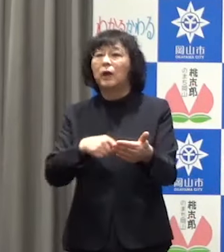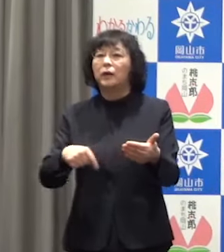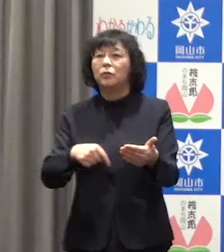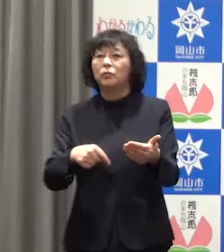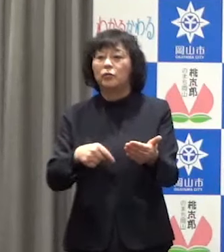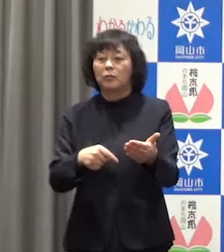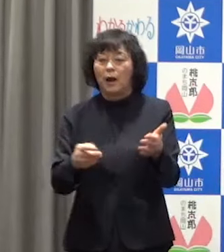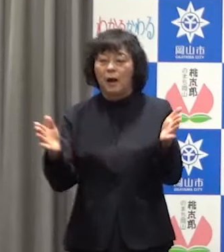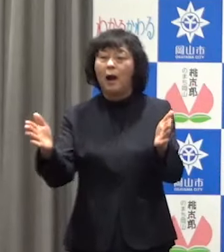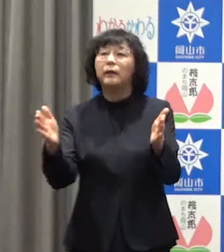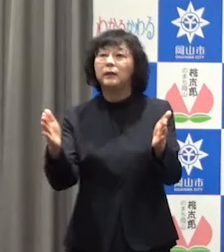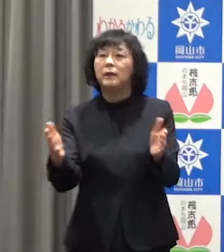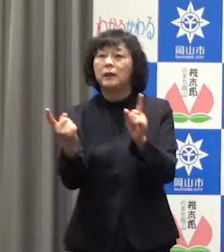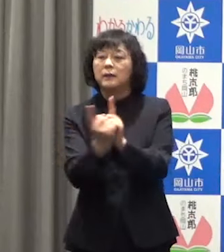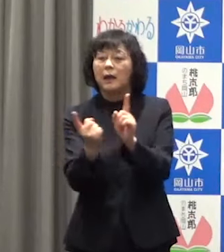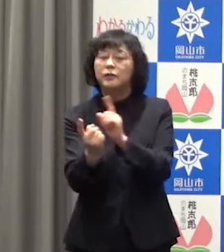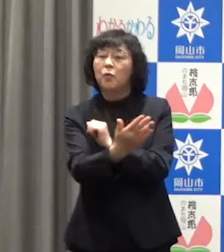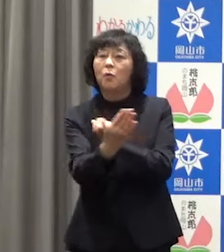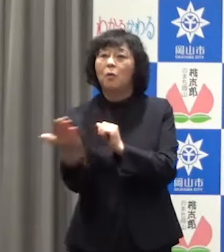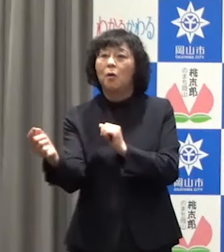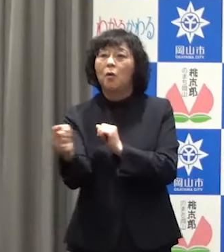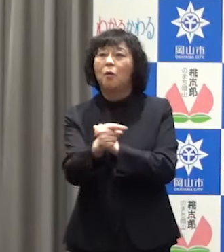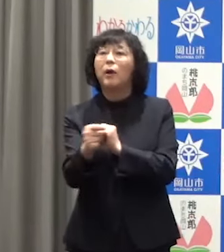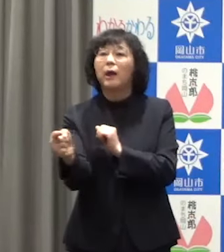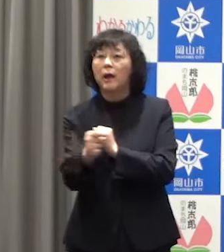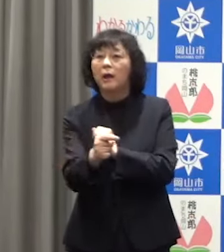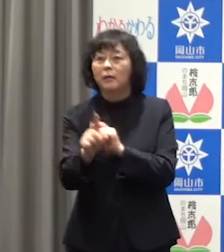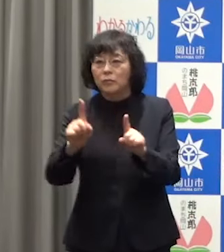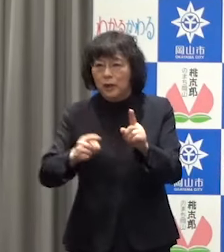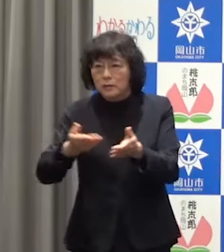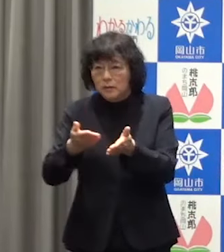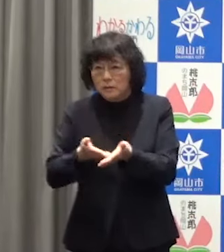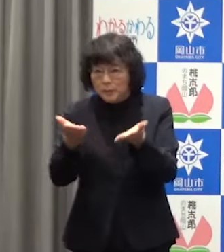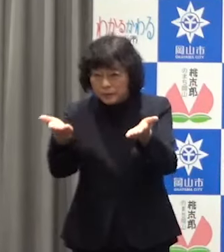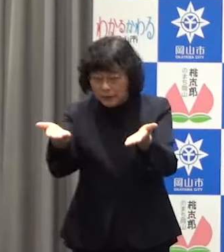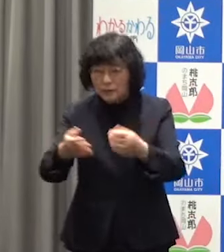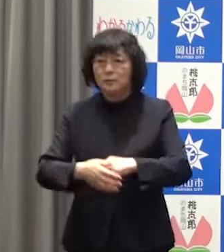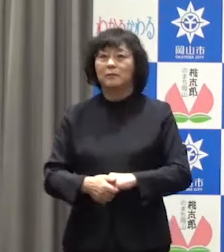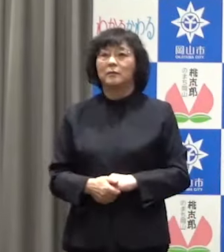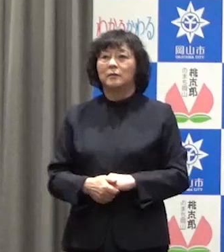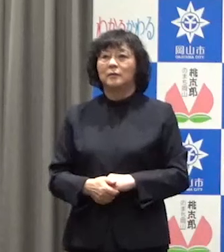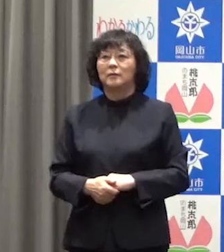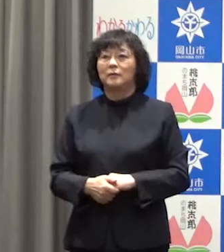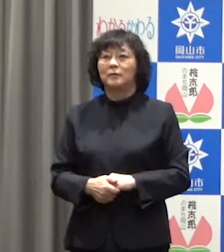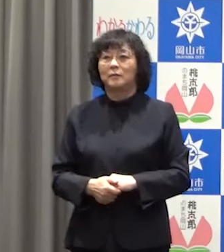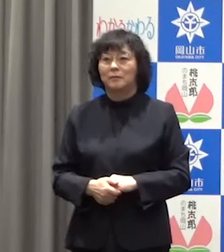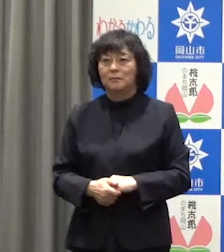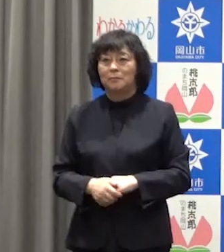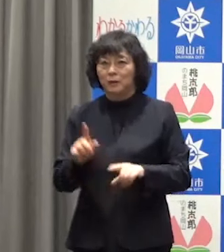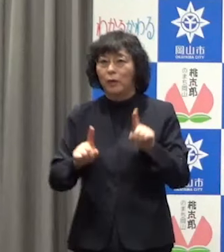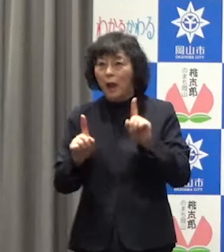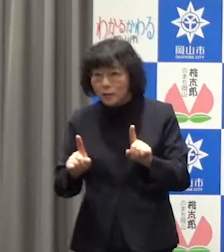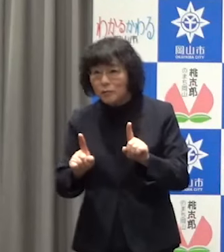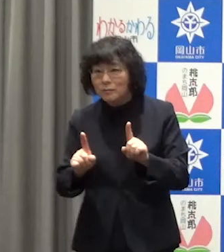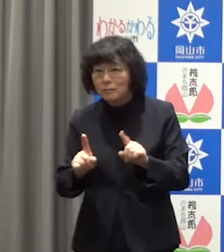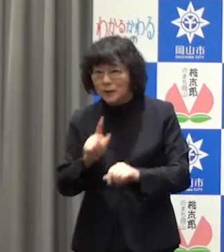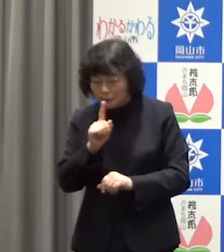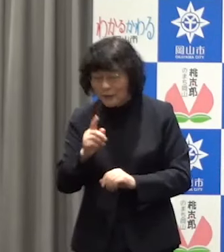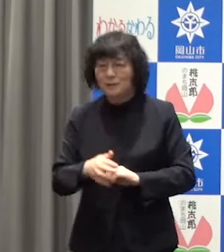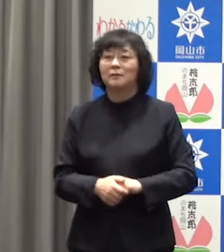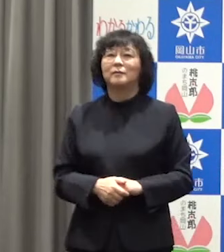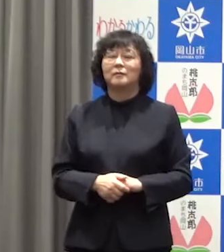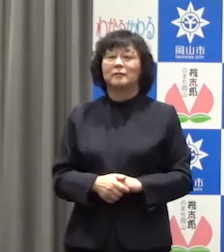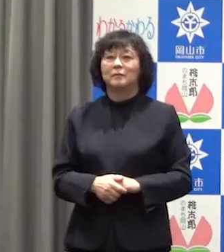範囲っていうか対象となるものをとりあえず言います。でとりあえずって意味は後で分かりますけれども、